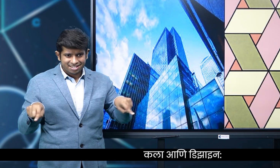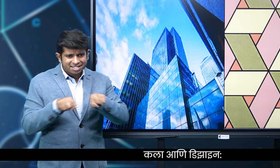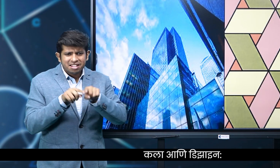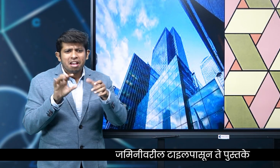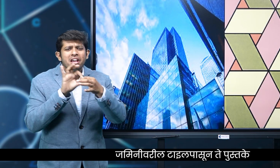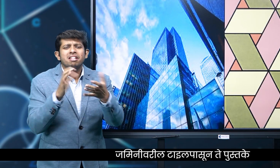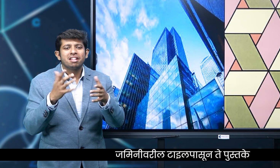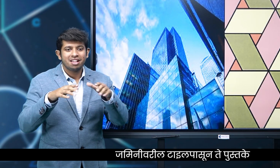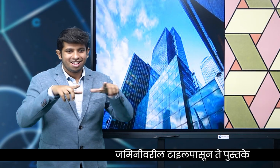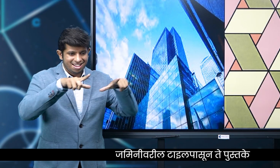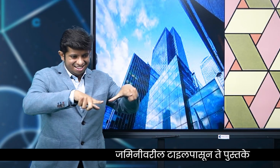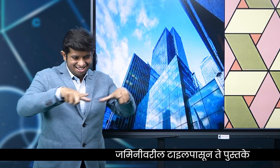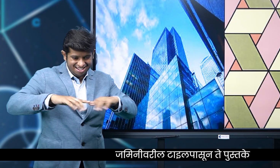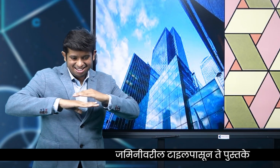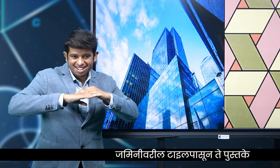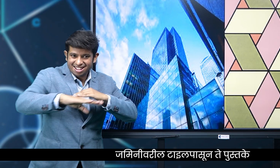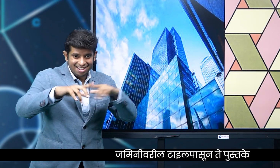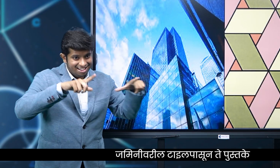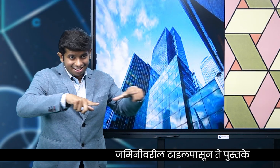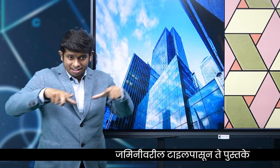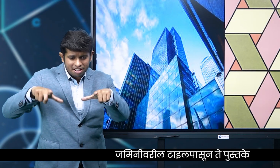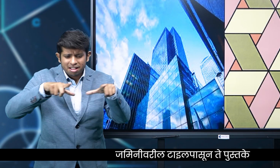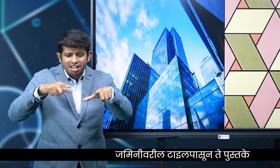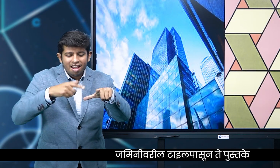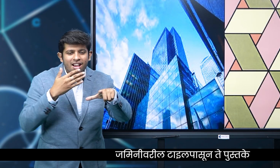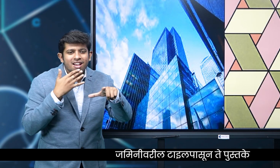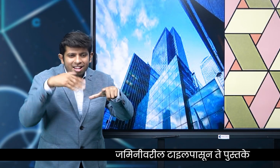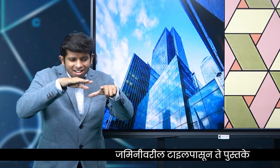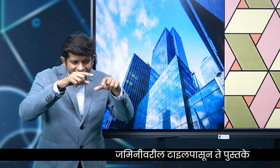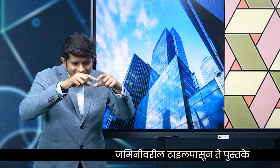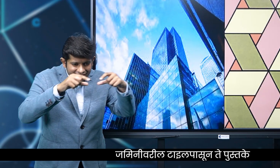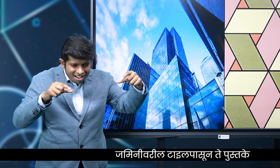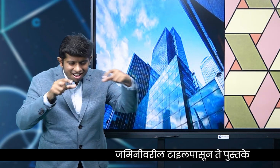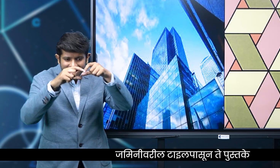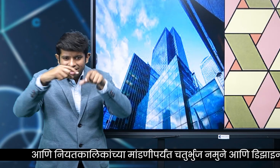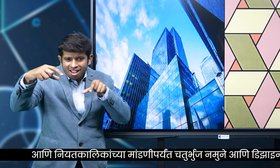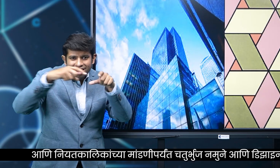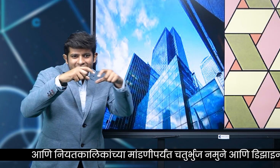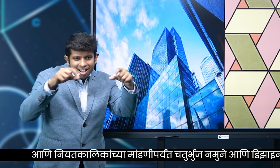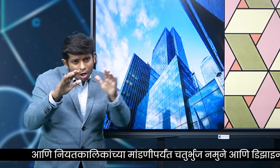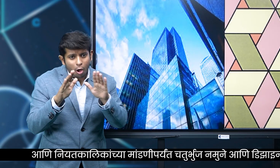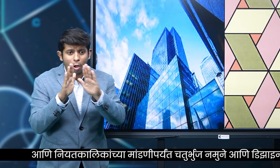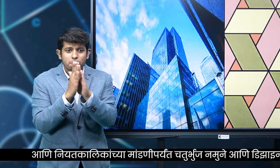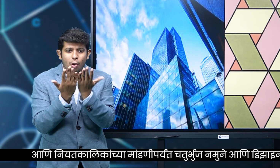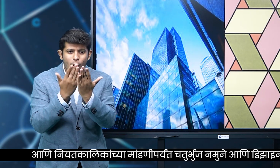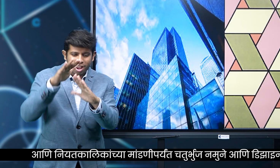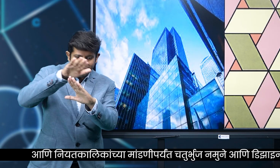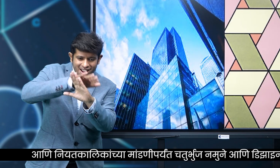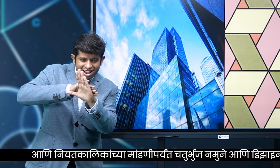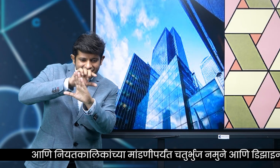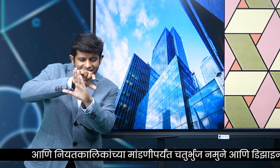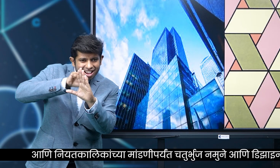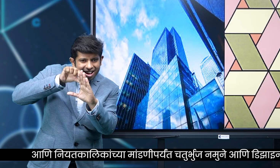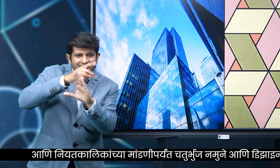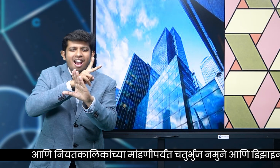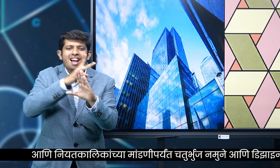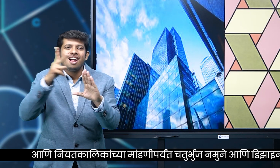डिझाईन. जमिनीवरील टाइल पासून ते पुस्तके आणि नियतकालिक काच